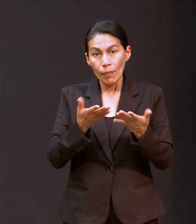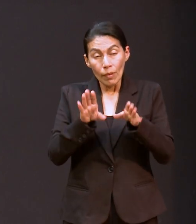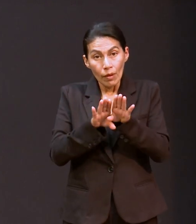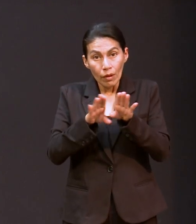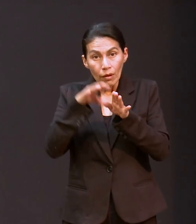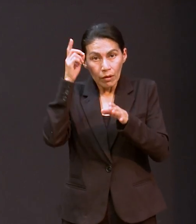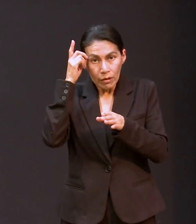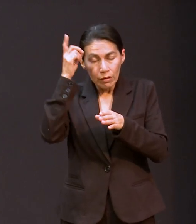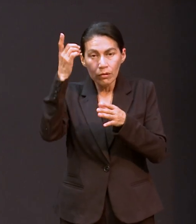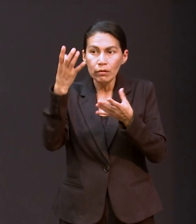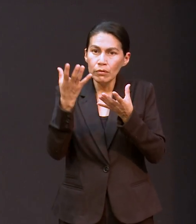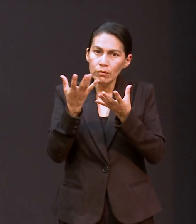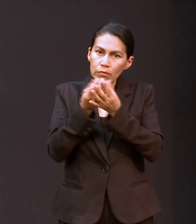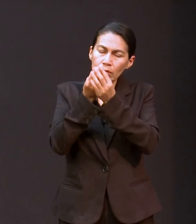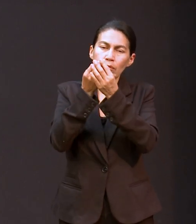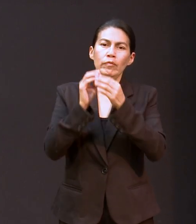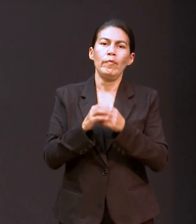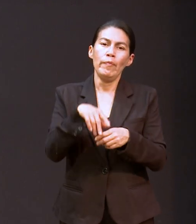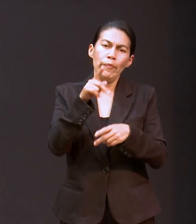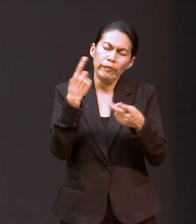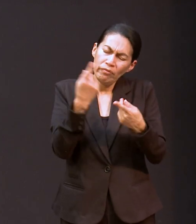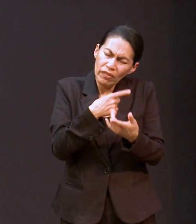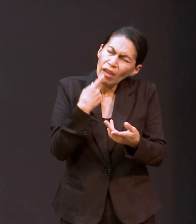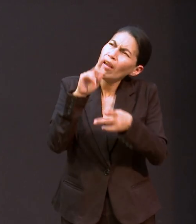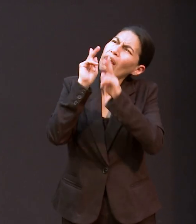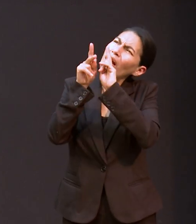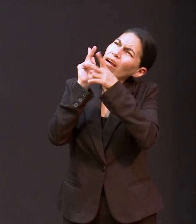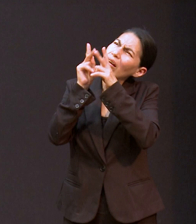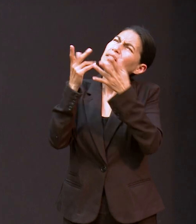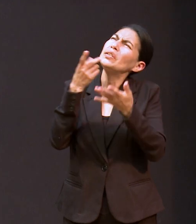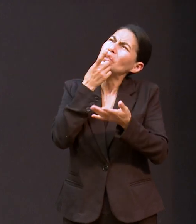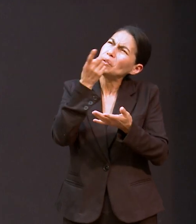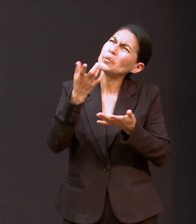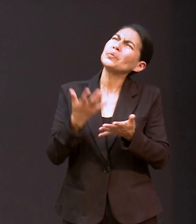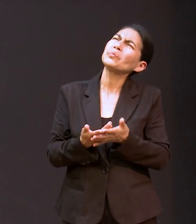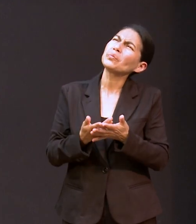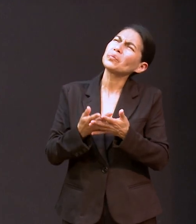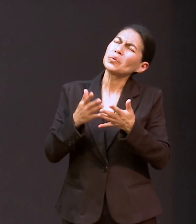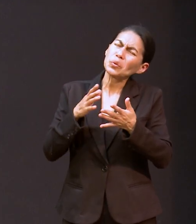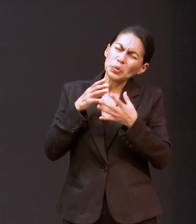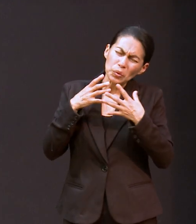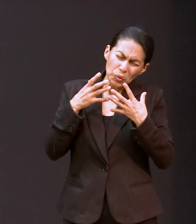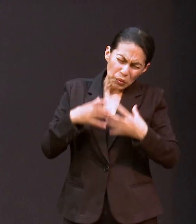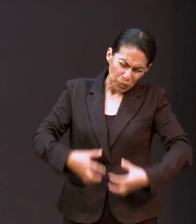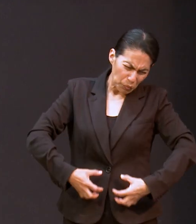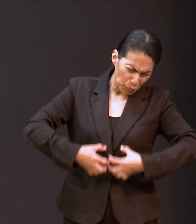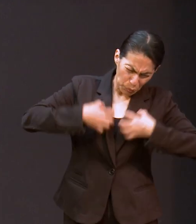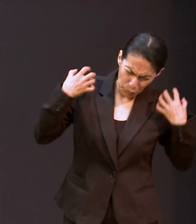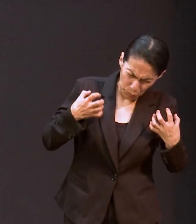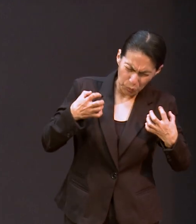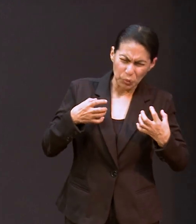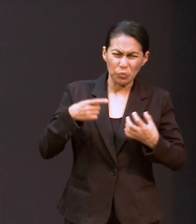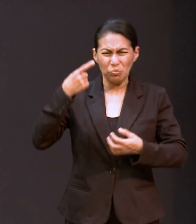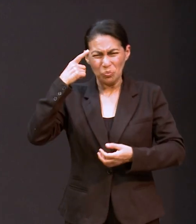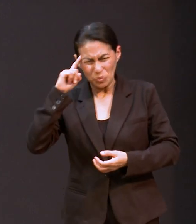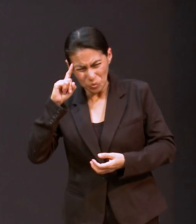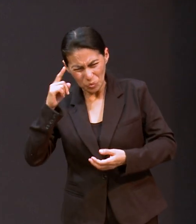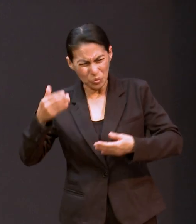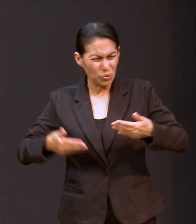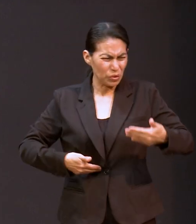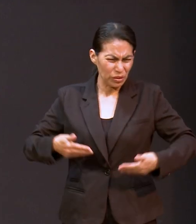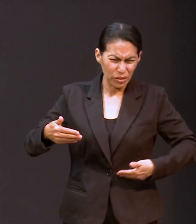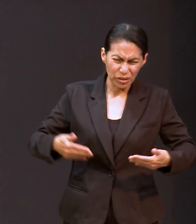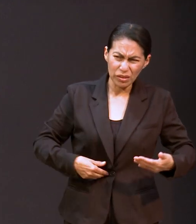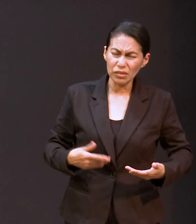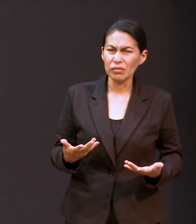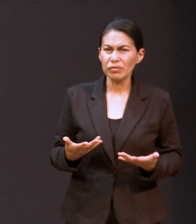lo lo que es conectarse con él pero muchas veces nosotros podemos hablarle a Dios como como cuando tengamos esa Furia cuando estamos